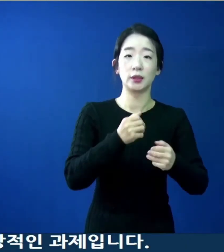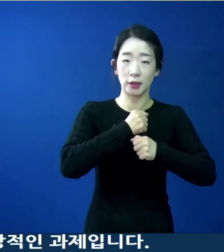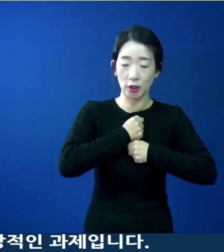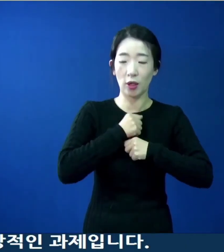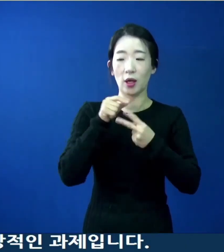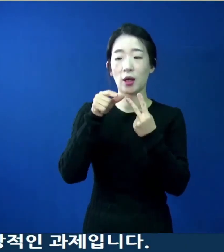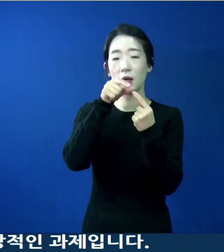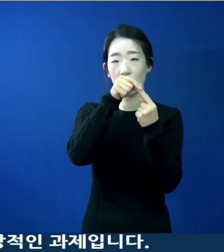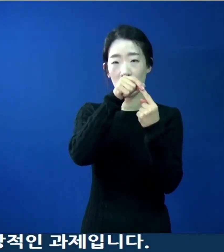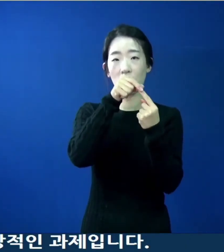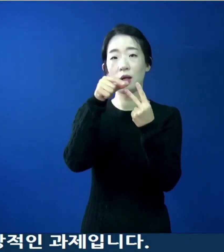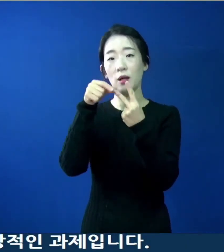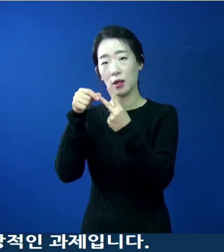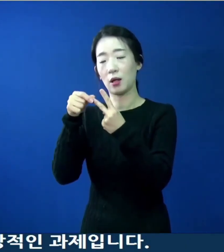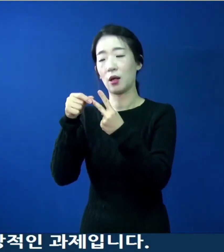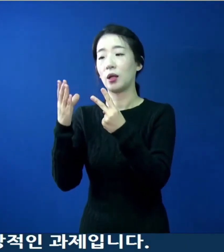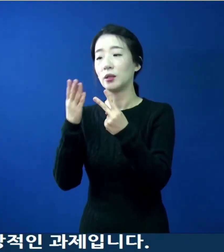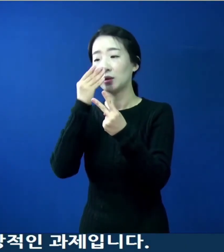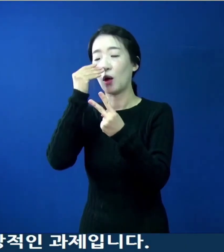안식일과 성소를